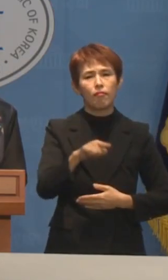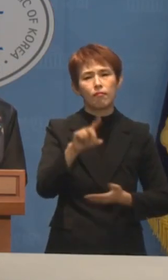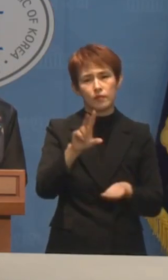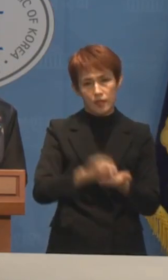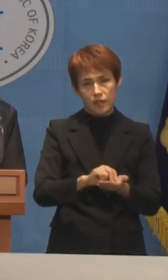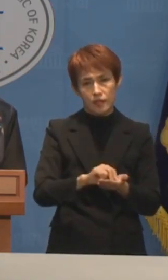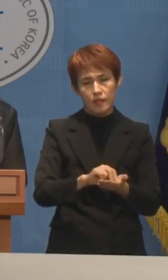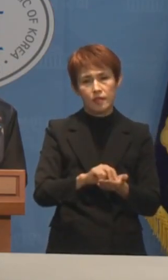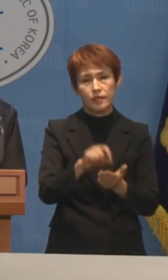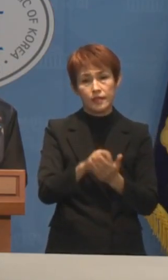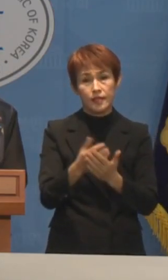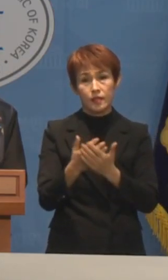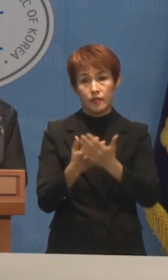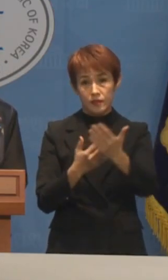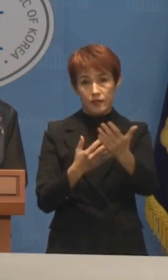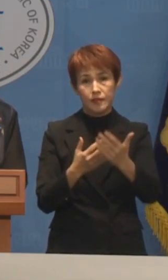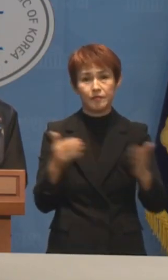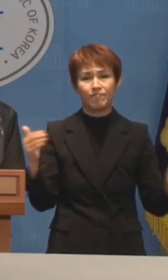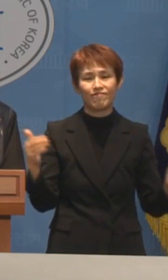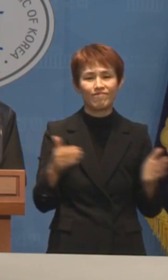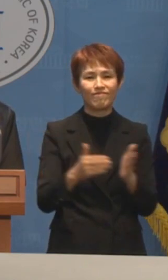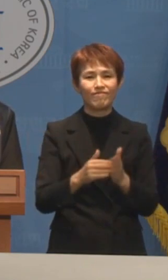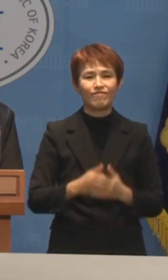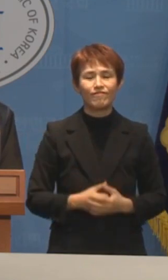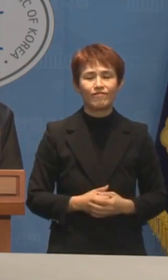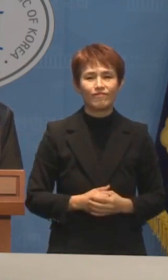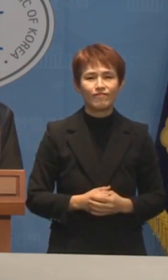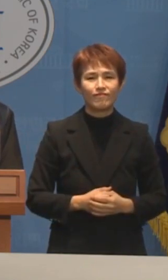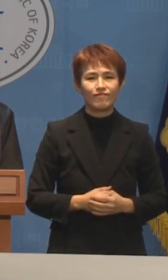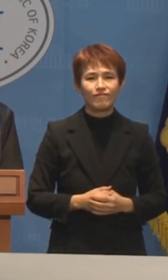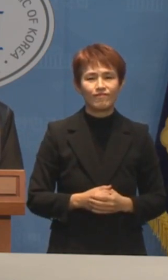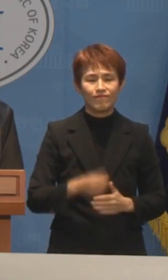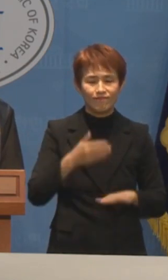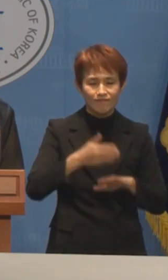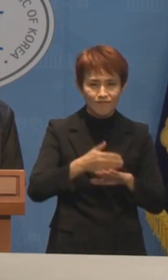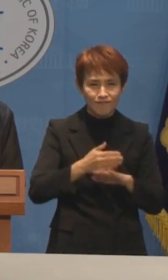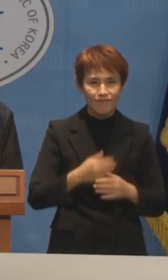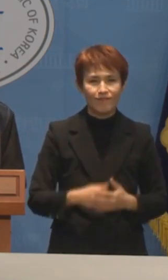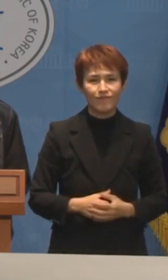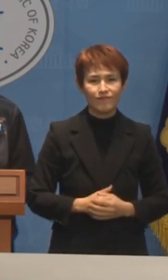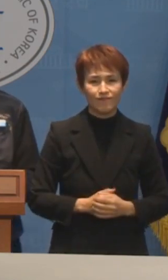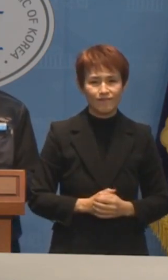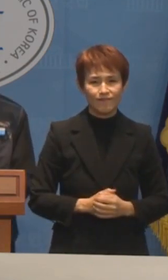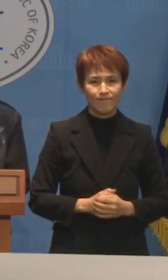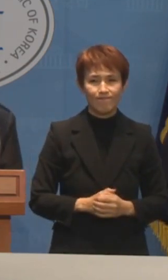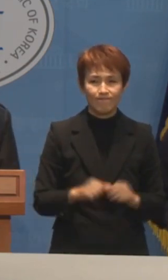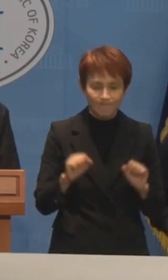우정사업본부 대책 촉구 기자회견을 마치도록 하겠습니다. 대단히 감사드립니다.